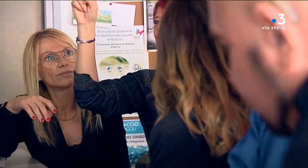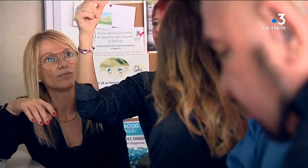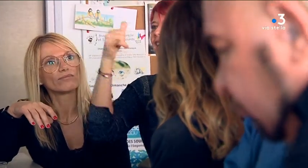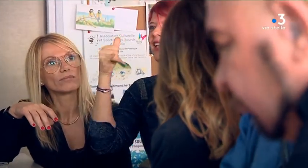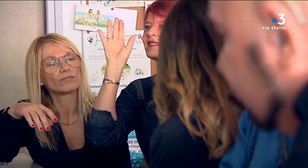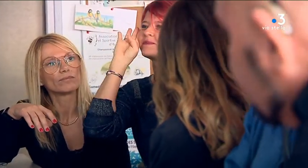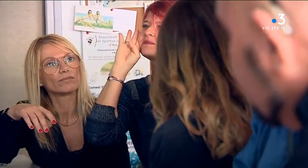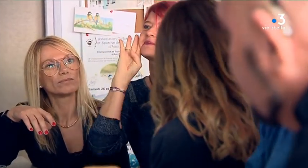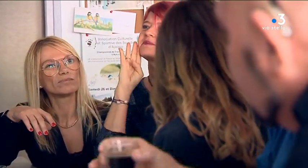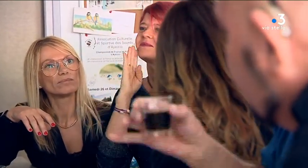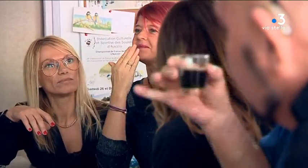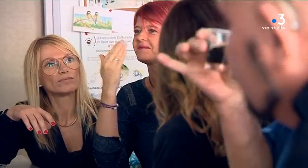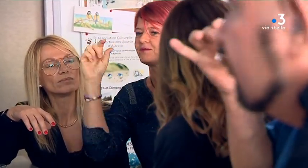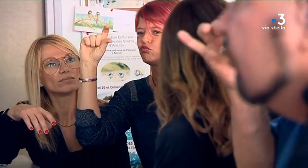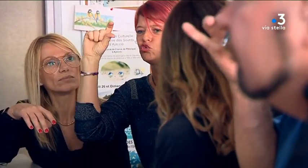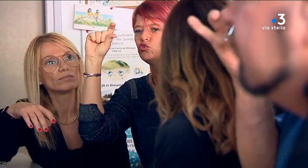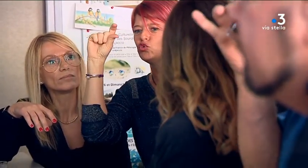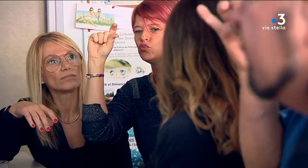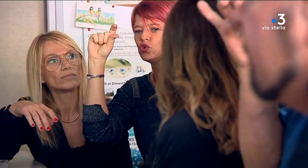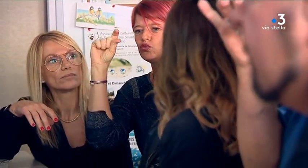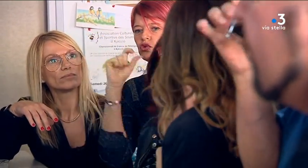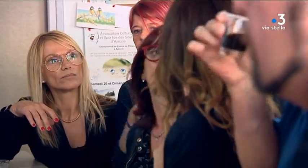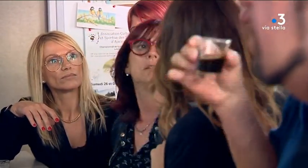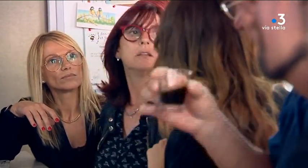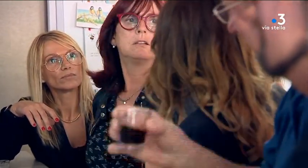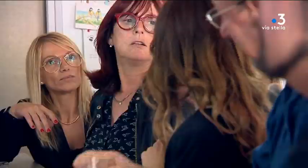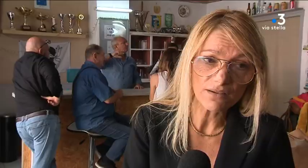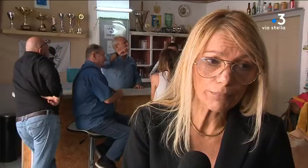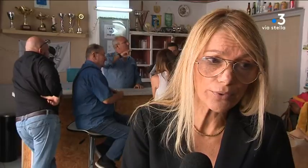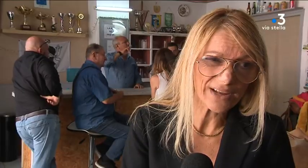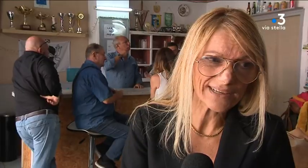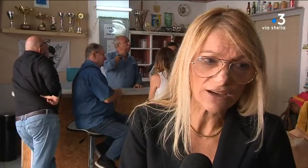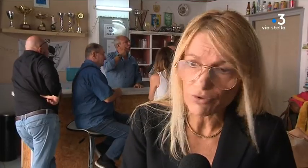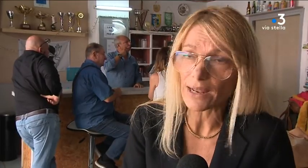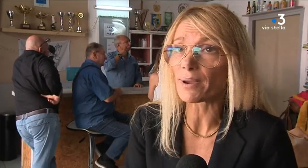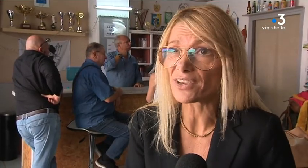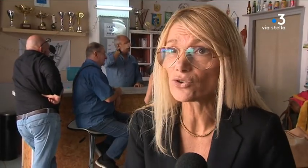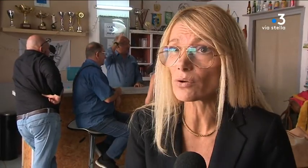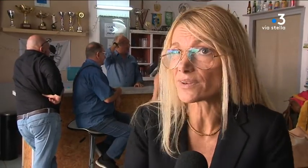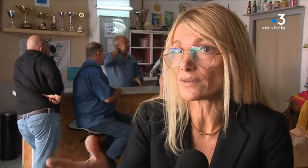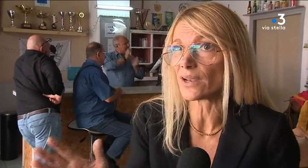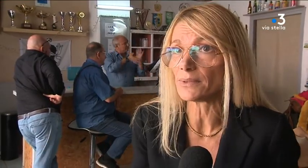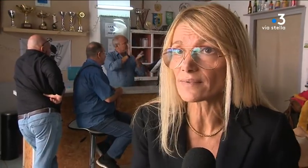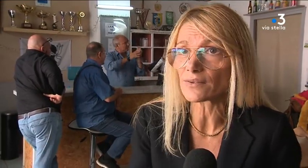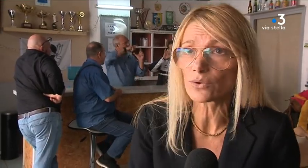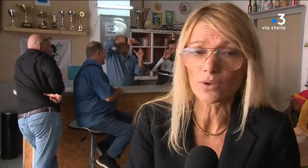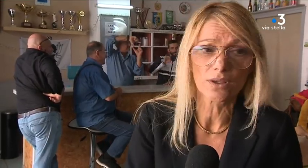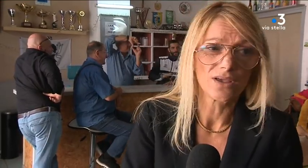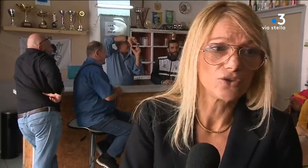c'est en connaissance de cause qu'elle se bat. J'ai un exemple la dernière fois à la préfecture, bon, c'est une administration. Je